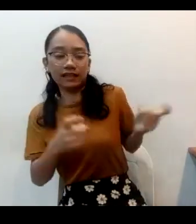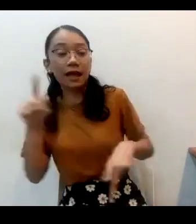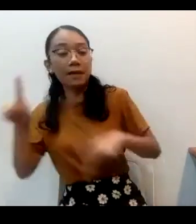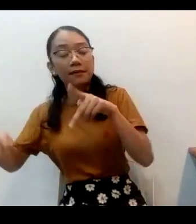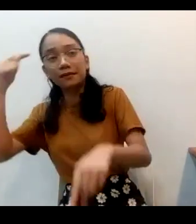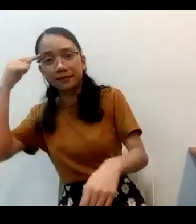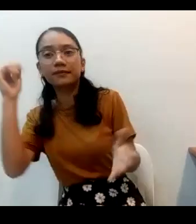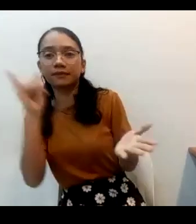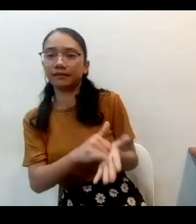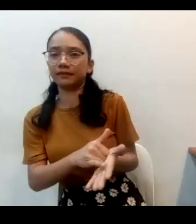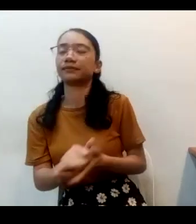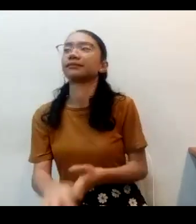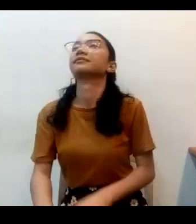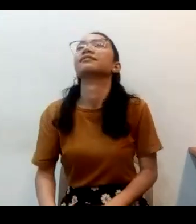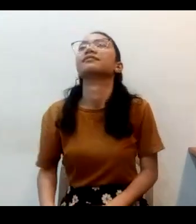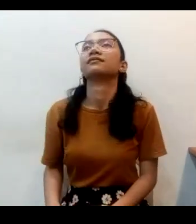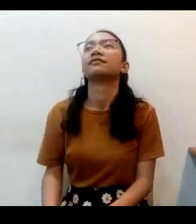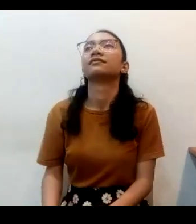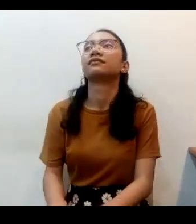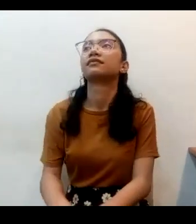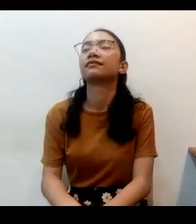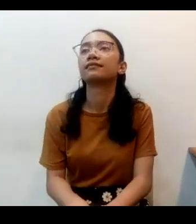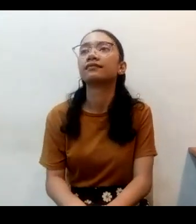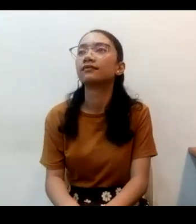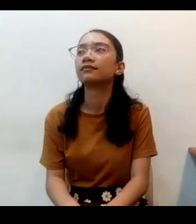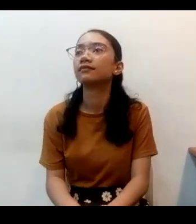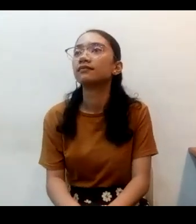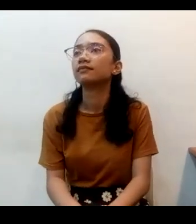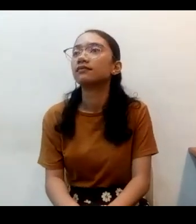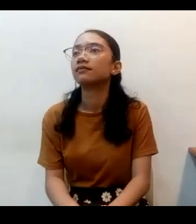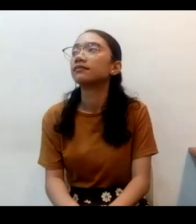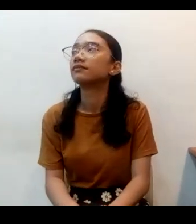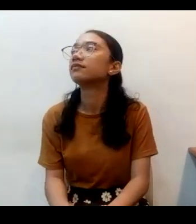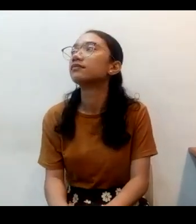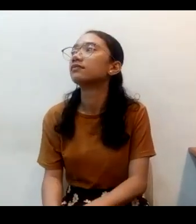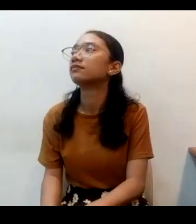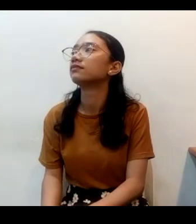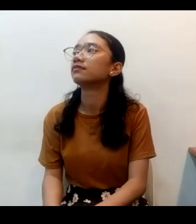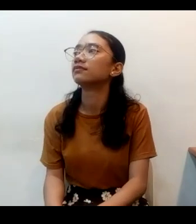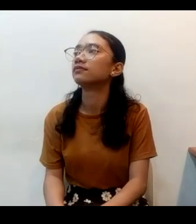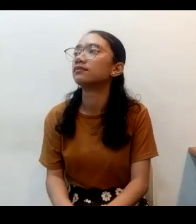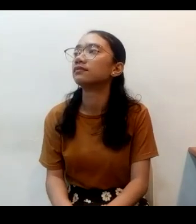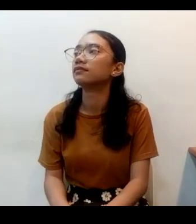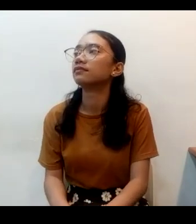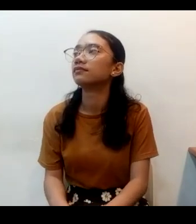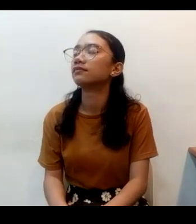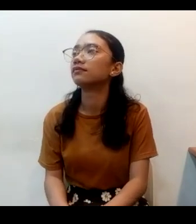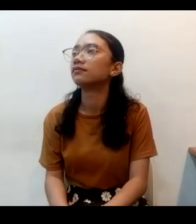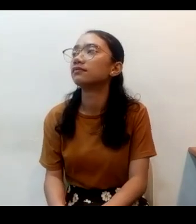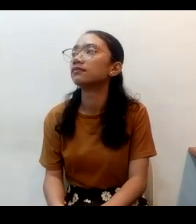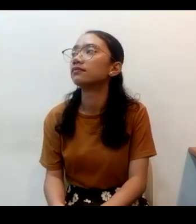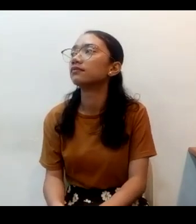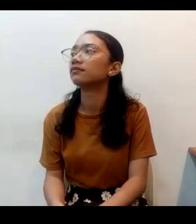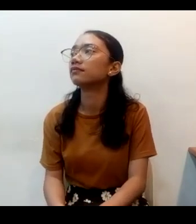ito, iniisip po ng mga tao na kapag ikaw'y pinanganak na meron pong na isang bulag, ikaw po merong kasalanan. Kaya sa panahon po na